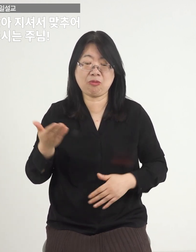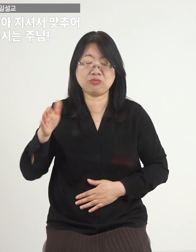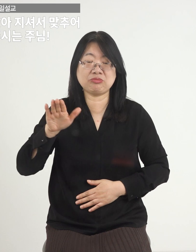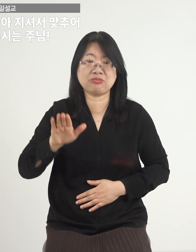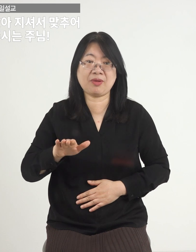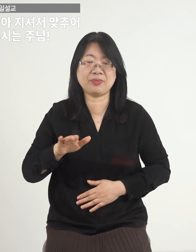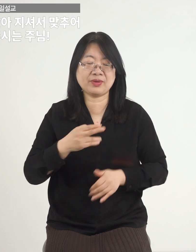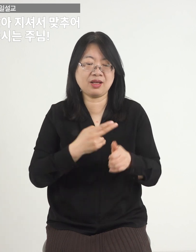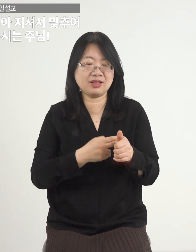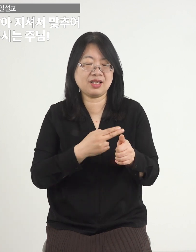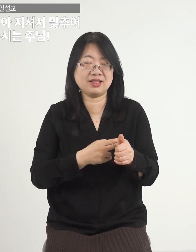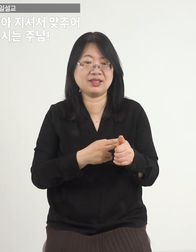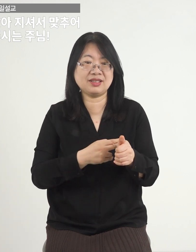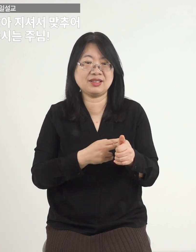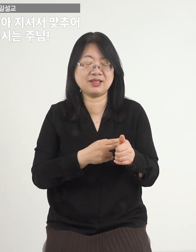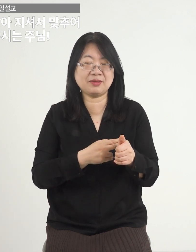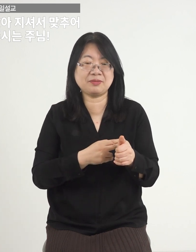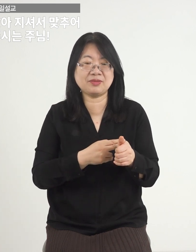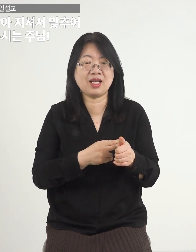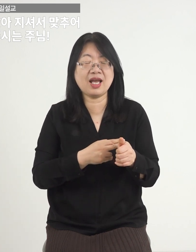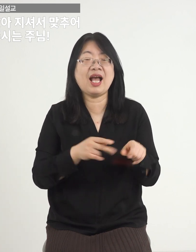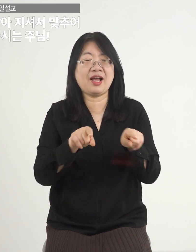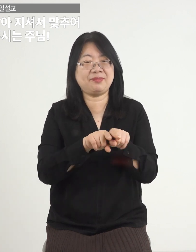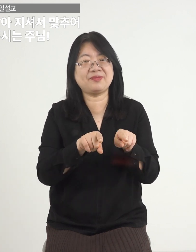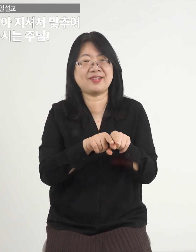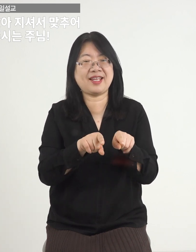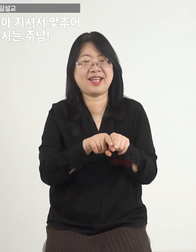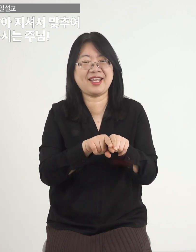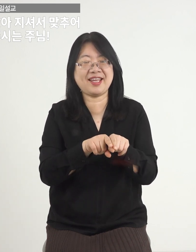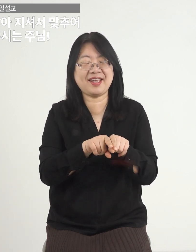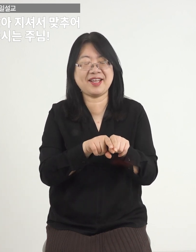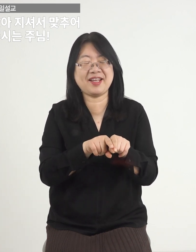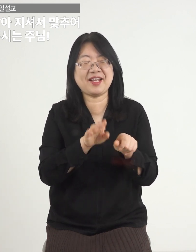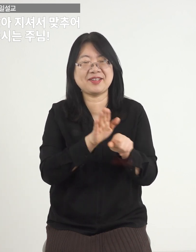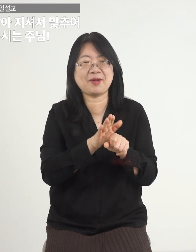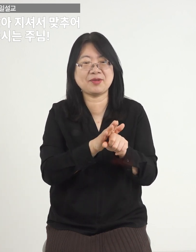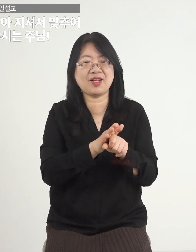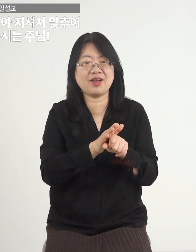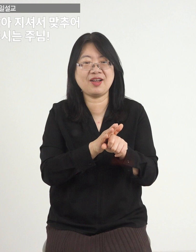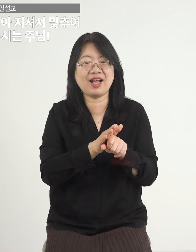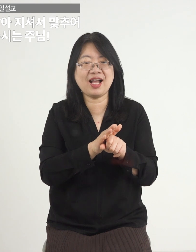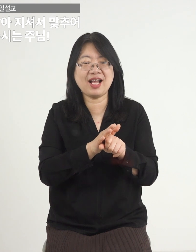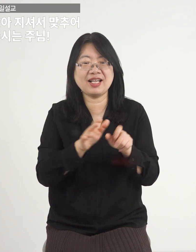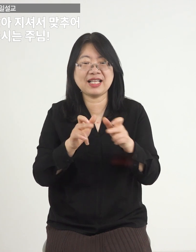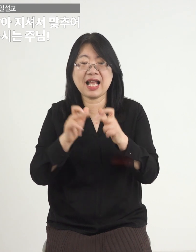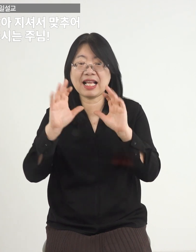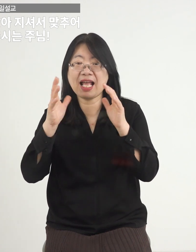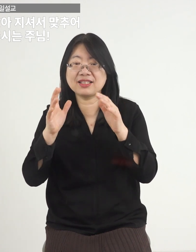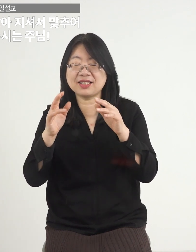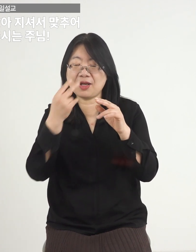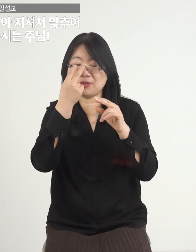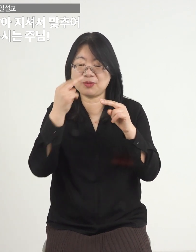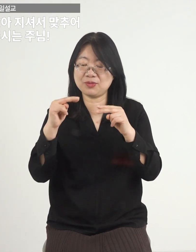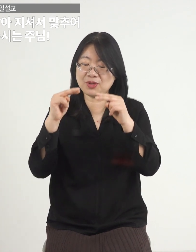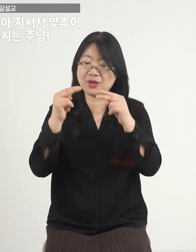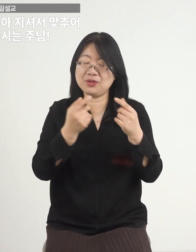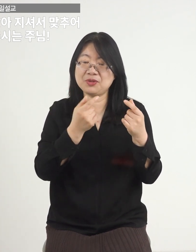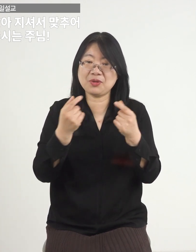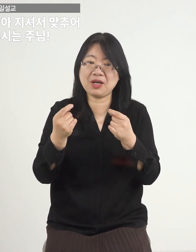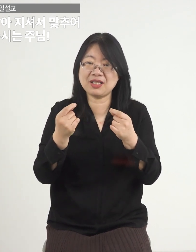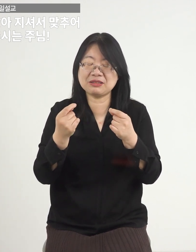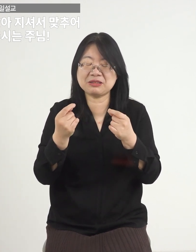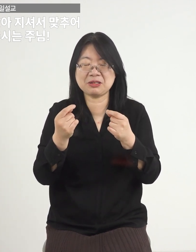그런데도 선생님들이 사이사이에 서서 그들하고 눈을 맞춰주시고 똑같이